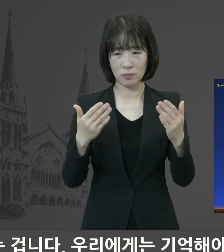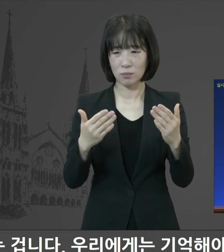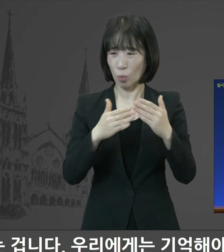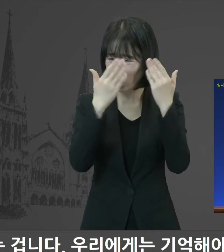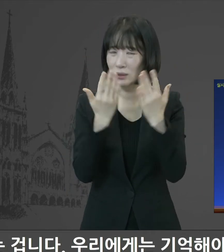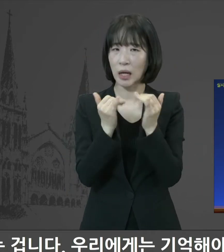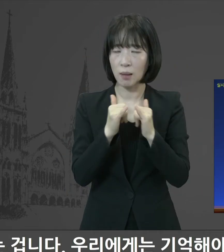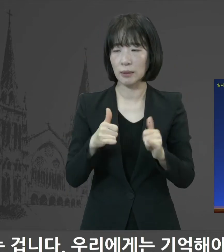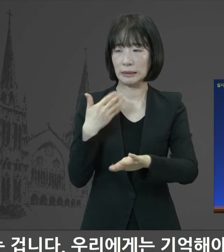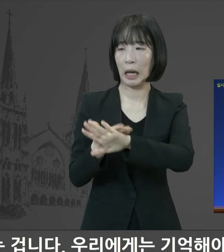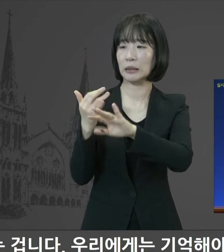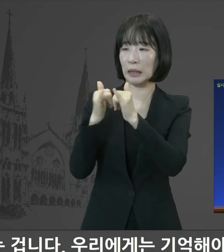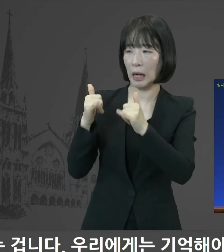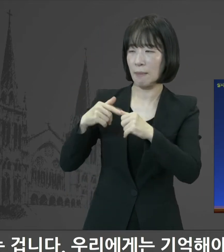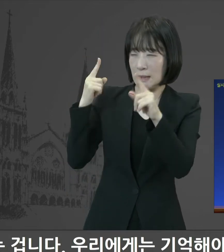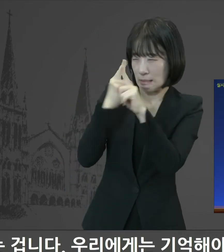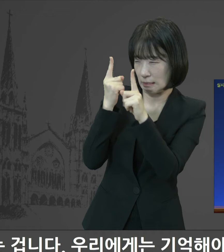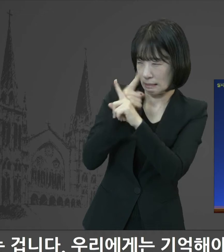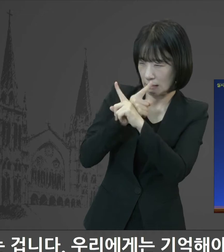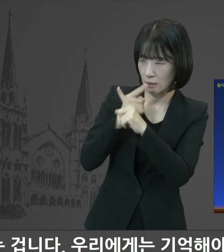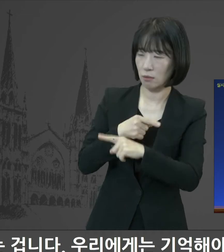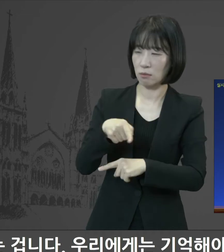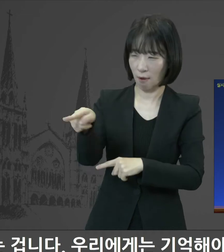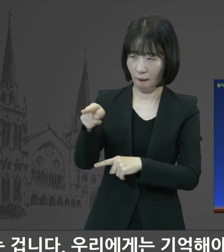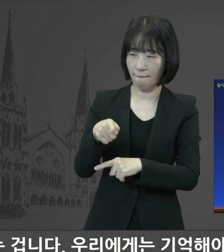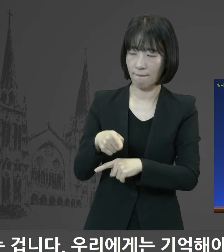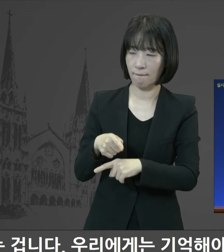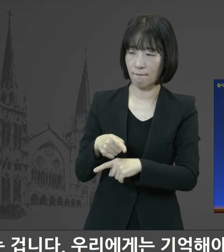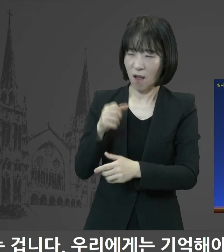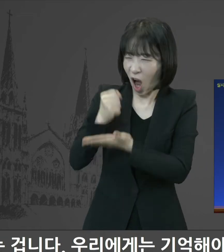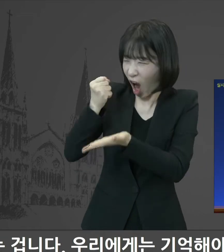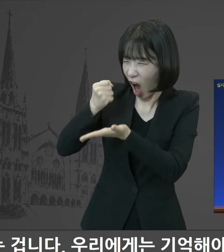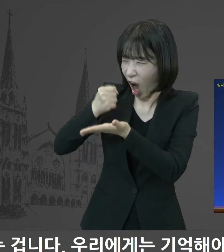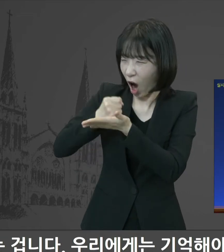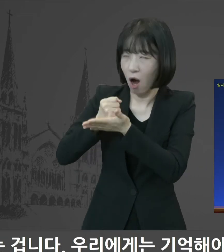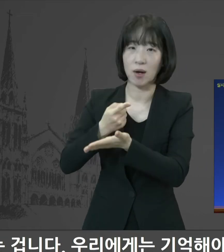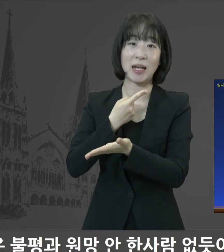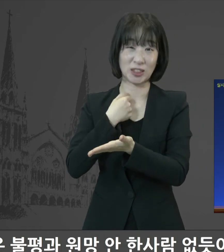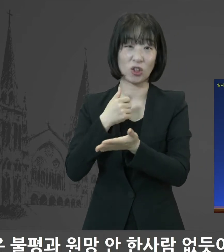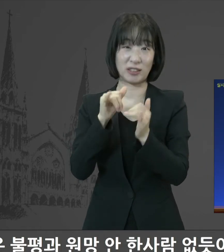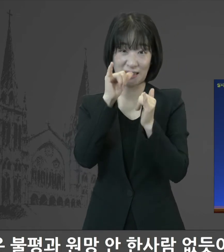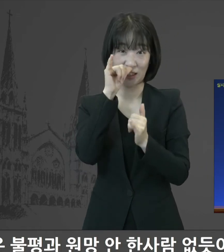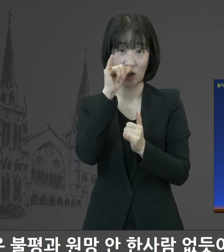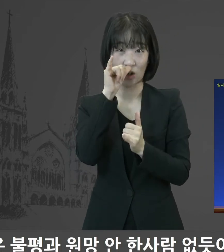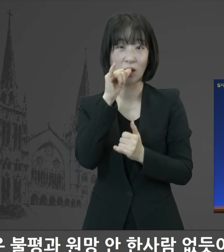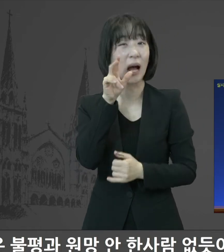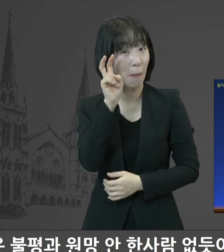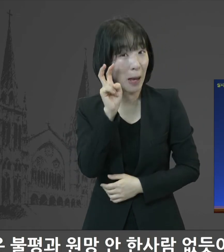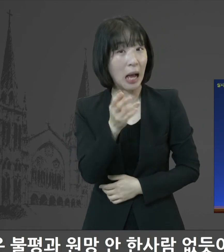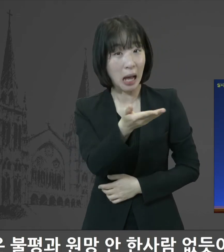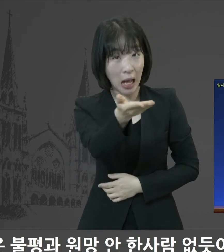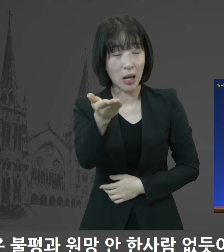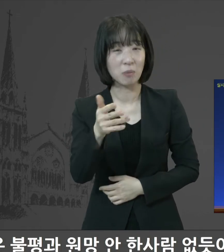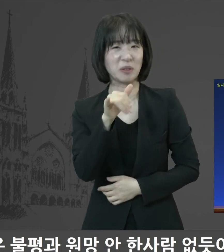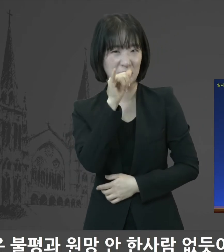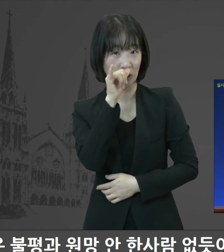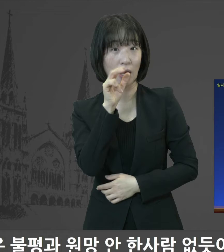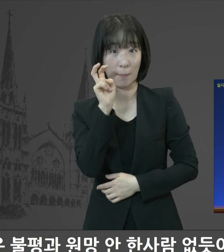계십니까? 남 험담 난 한 번도 안 해봤습니다. 아마 그렇게 얘기하는 게 험담일 겁니다.